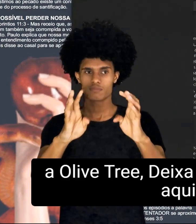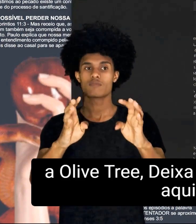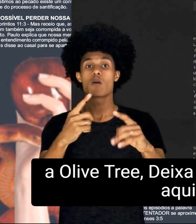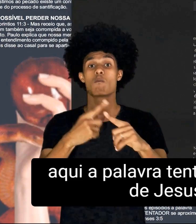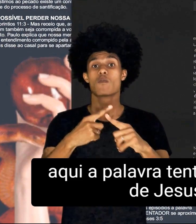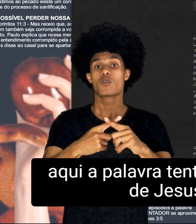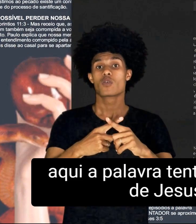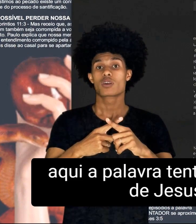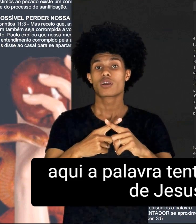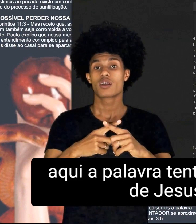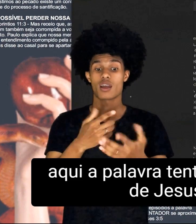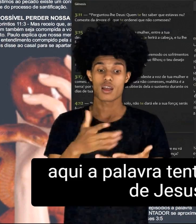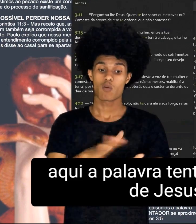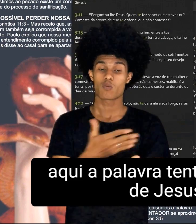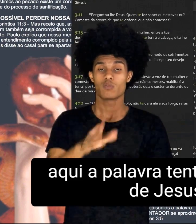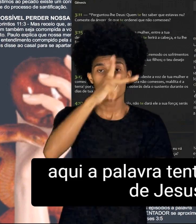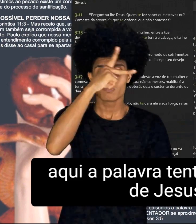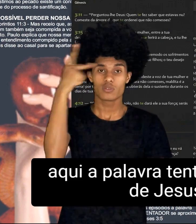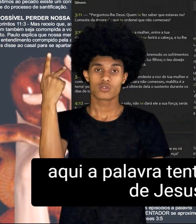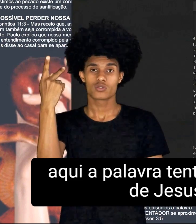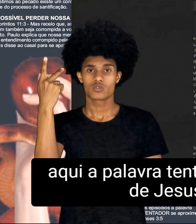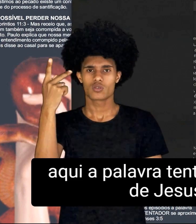Eu vou digitar aqui a palavra aqui, ó.